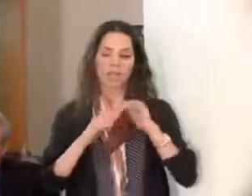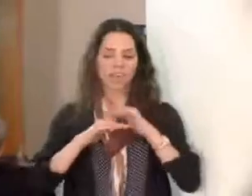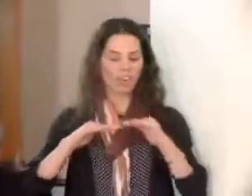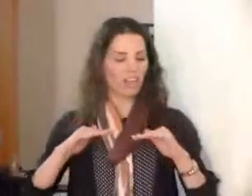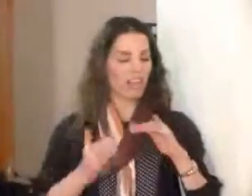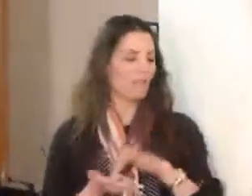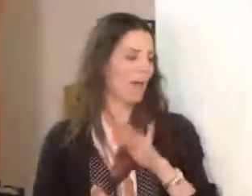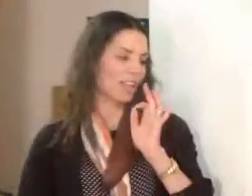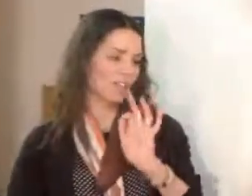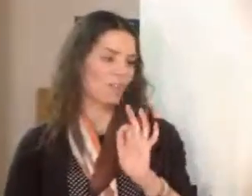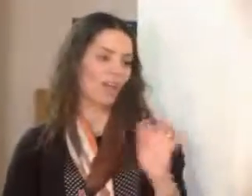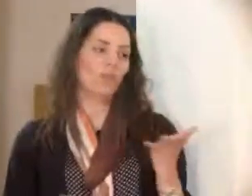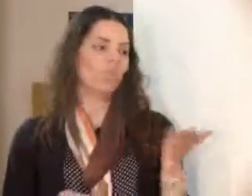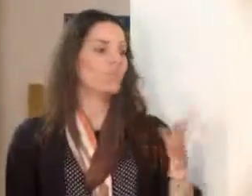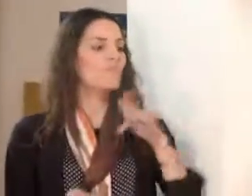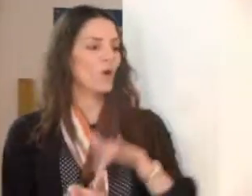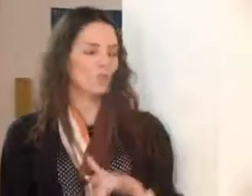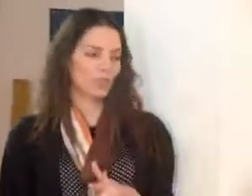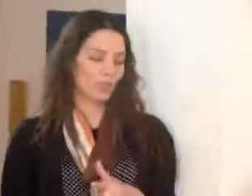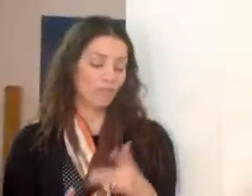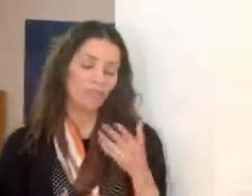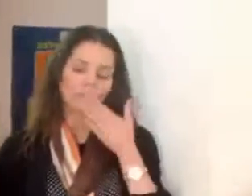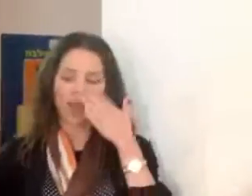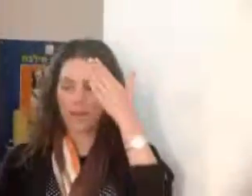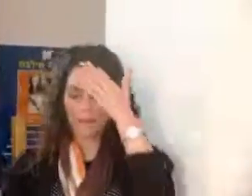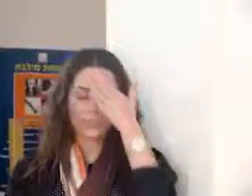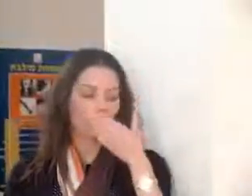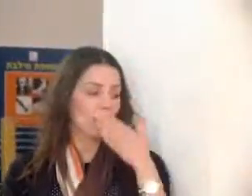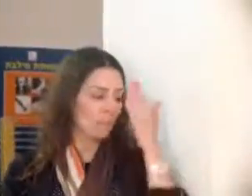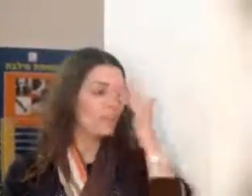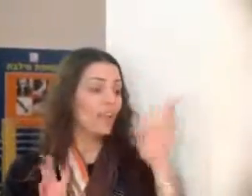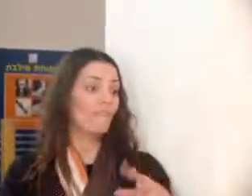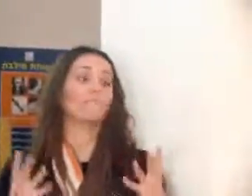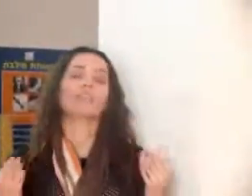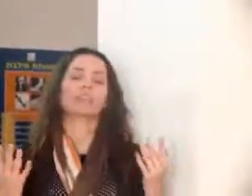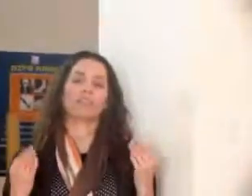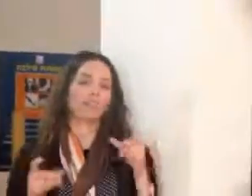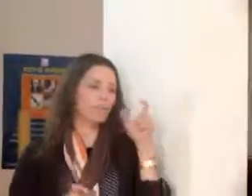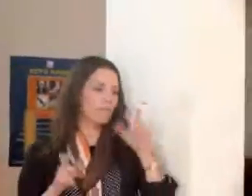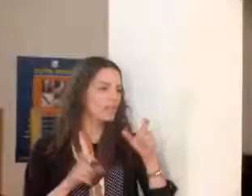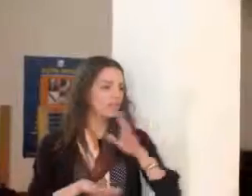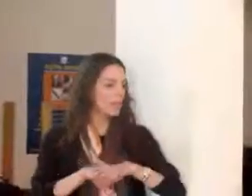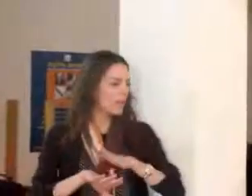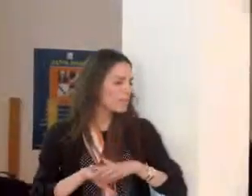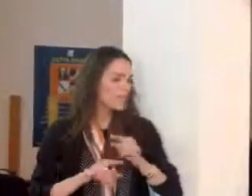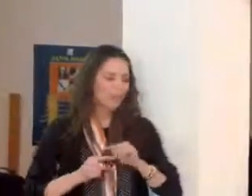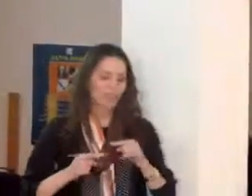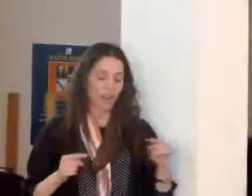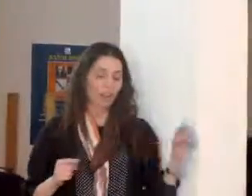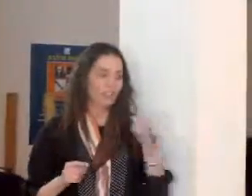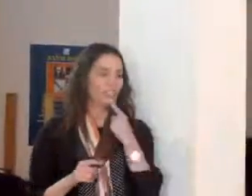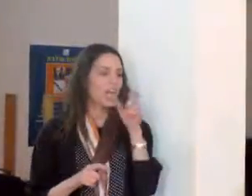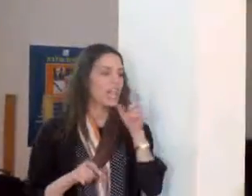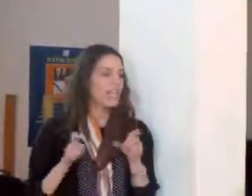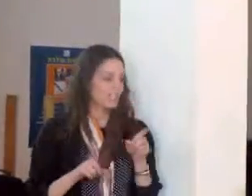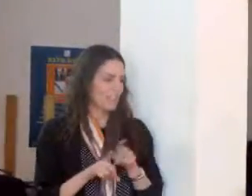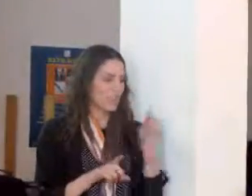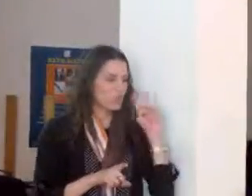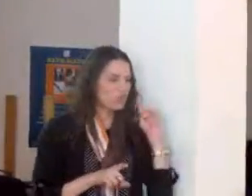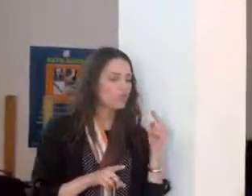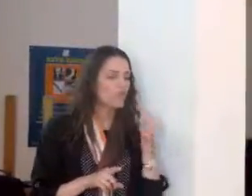موجوده فيه. والحمد لله رب العالمين، في كثير من اصحاب الابداعات الخاصه اللي انا بسميهم اللي